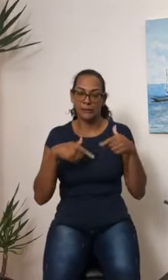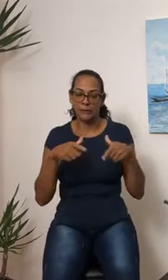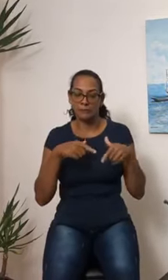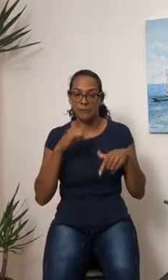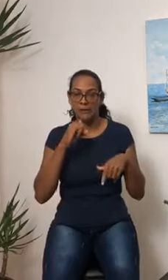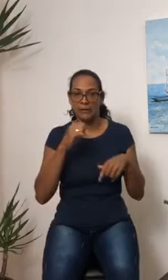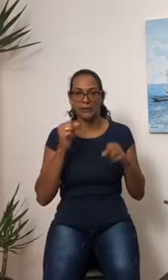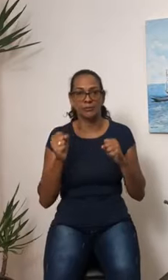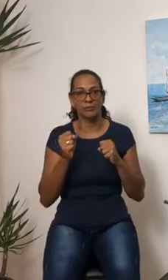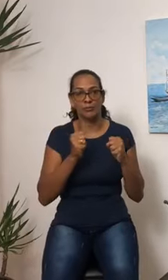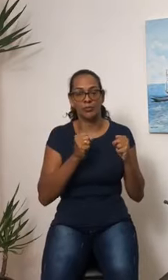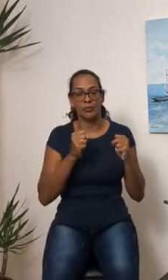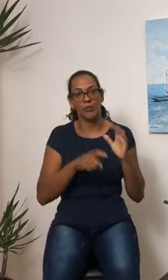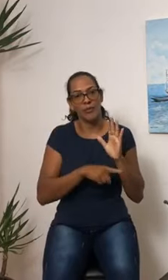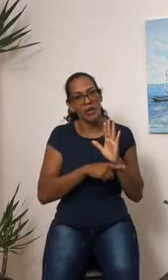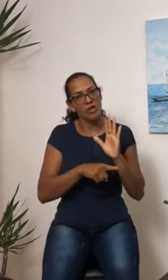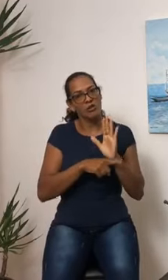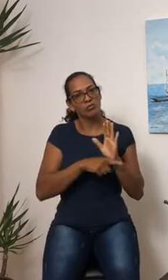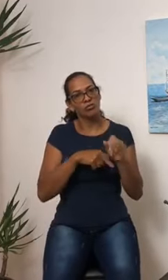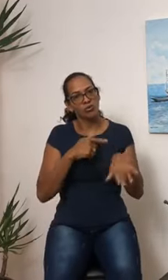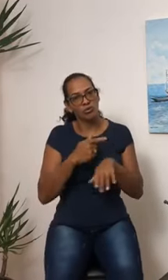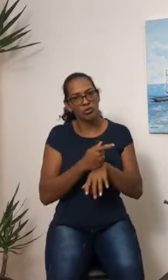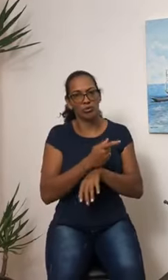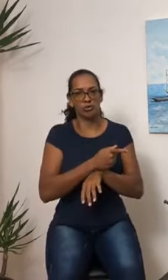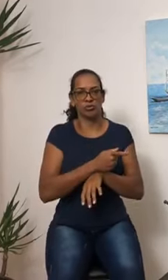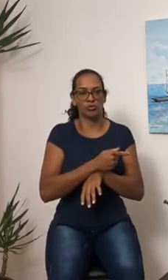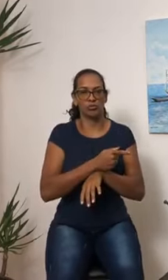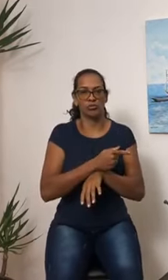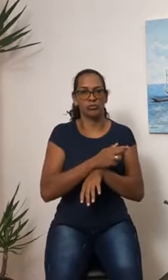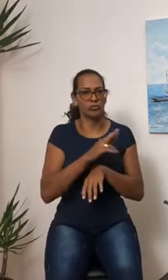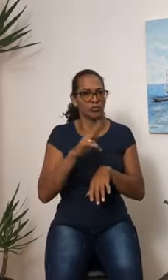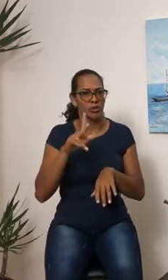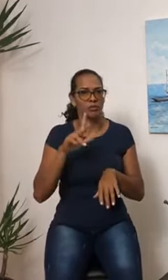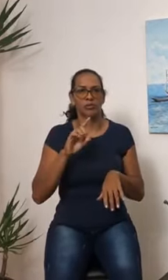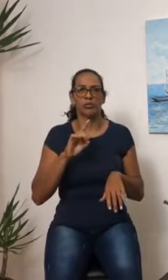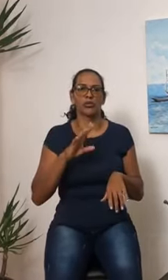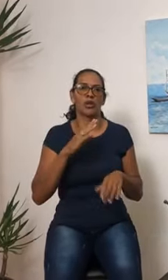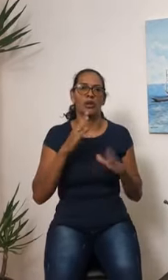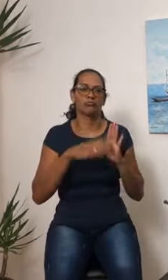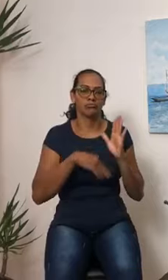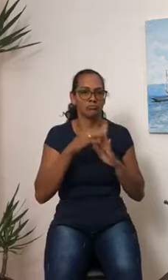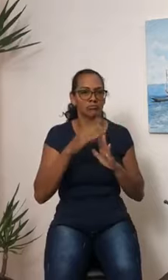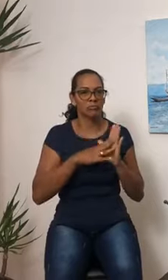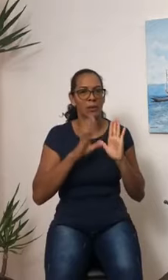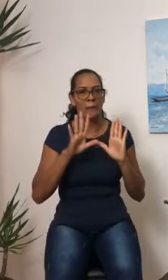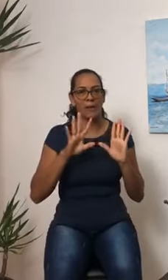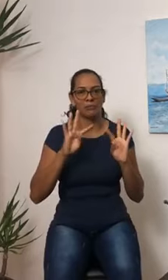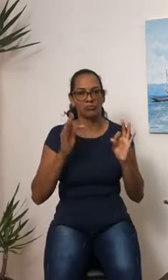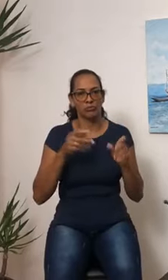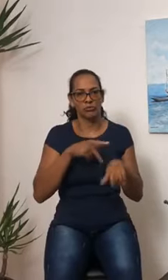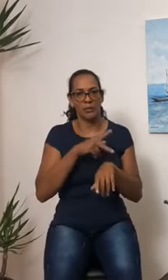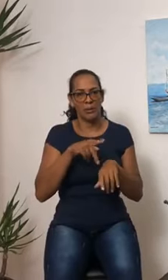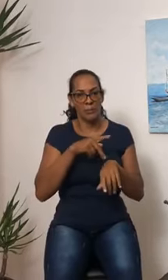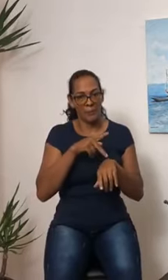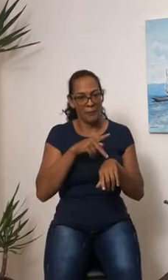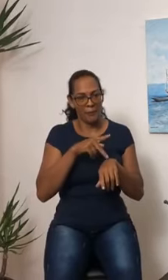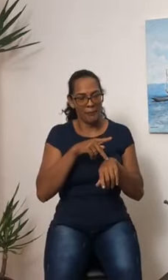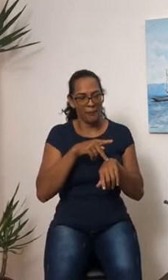puder ajudar os gestores, não só de Colatina, mas como de todo o país, nós estamos aí à disposição.